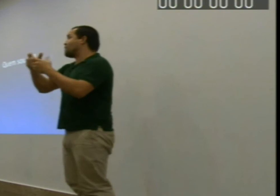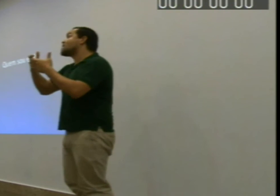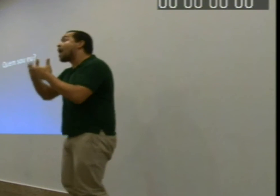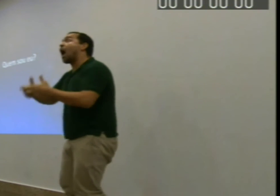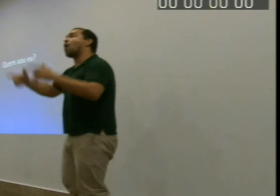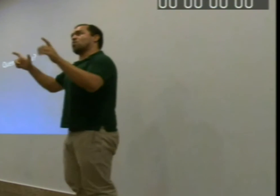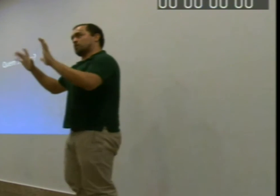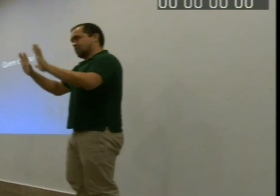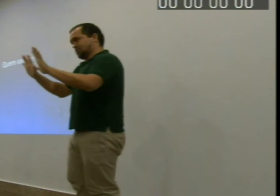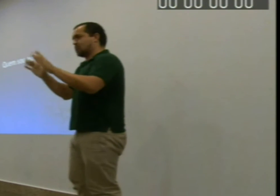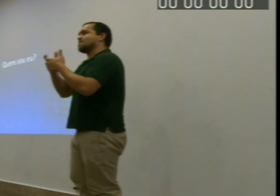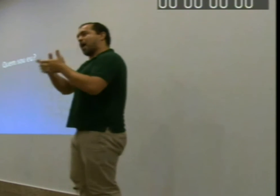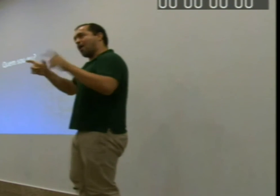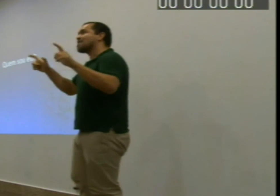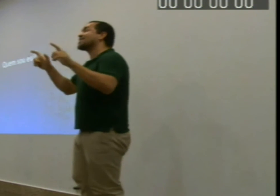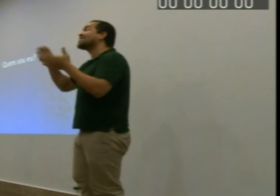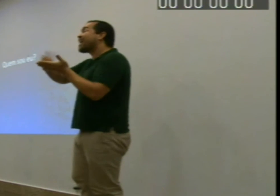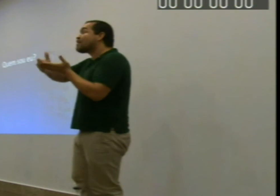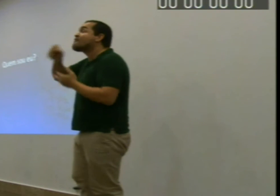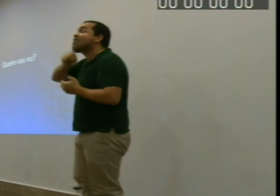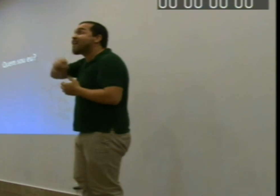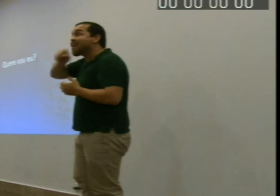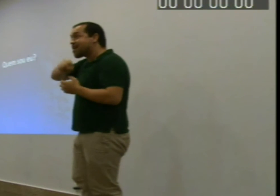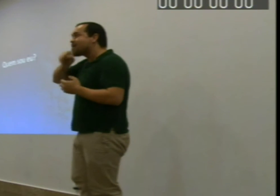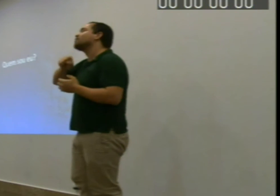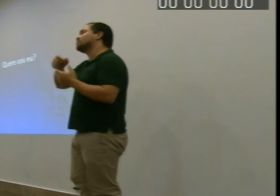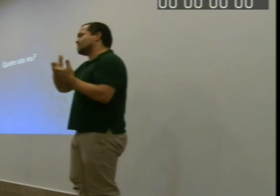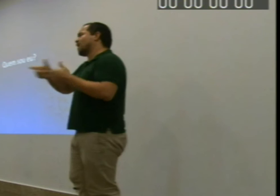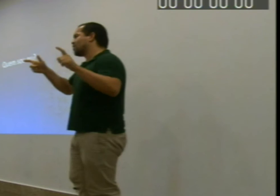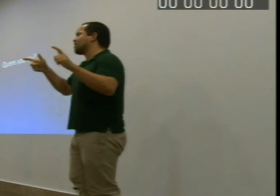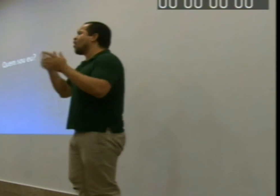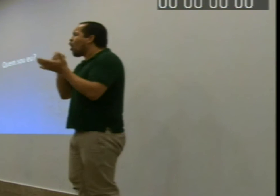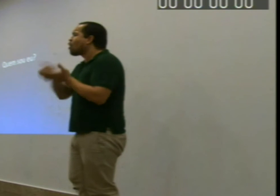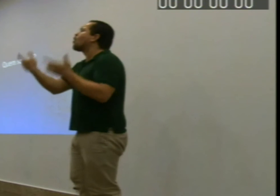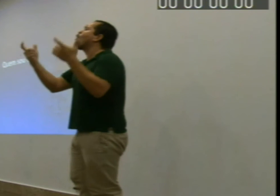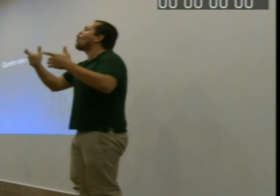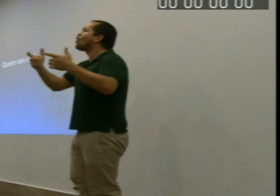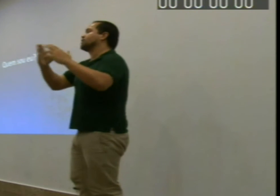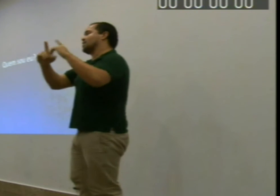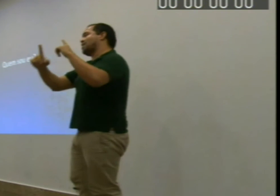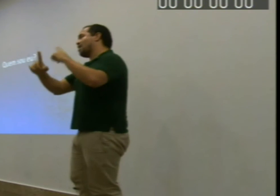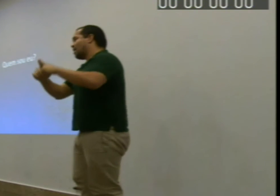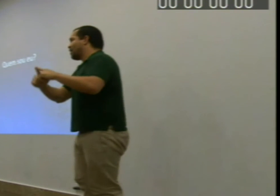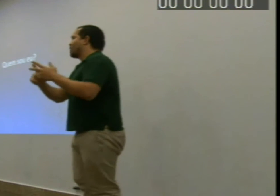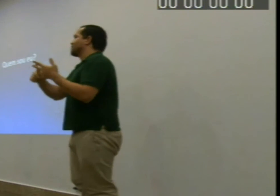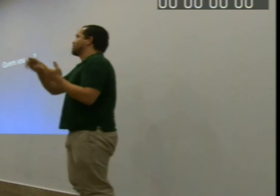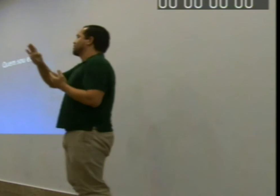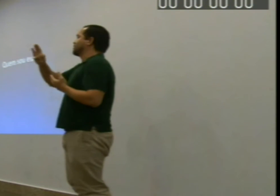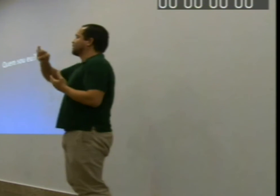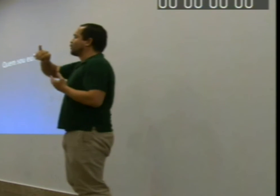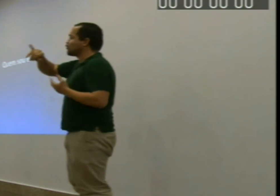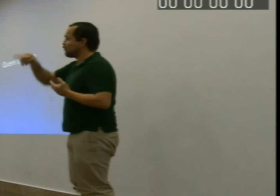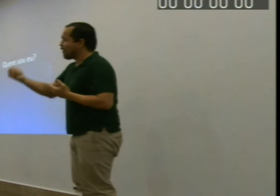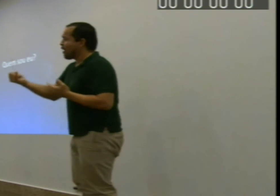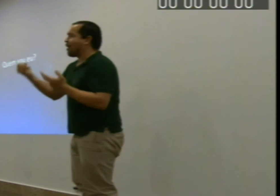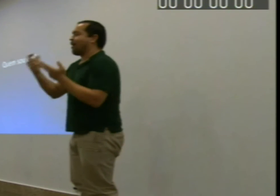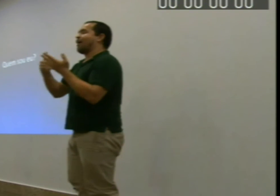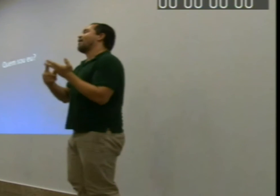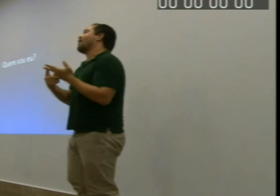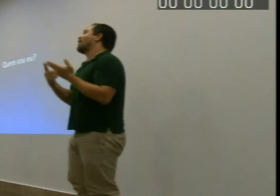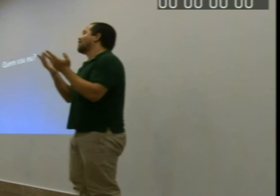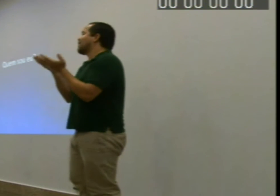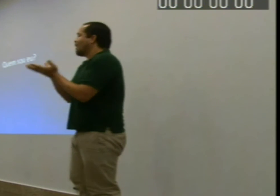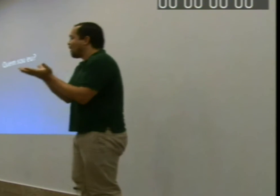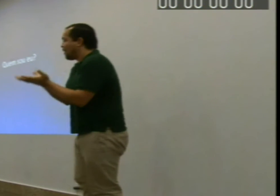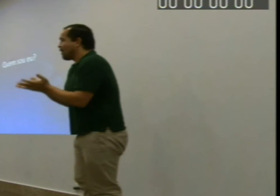é igual Todo igual a maioria né eu comecei a aprender e intérprete Já comecei a estudar mais idade fui